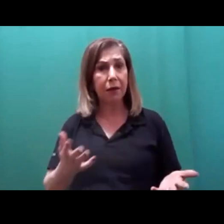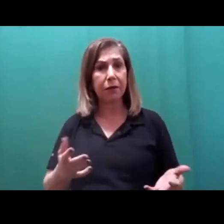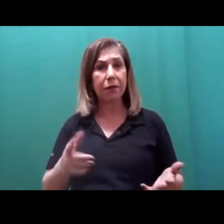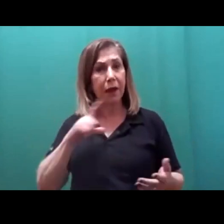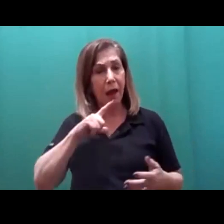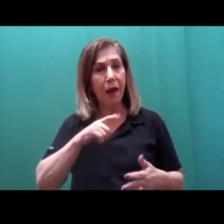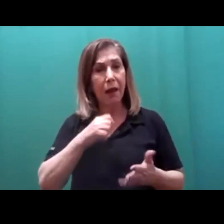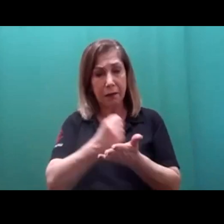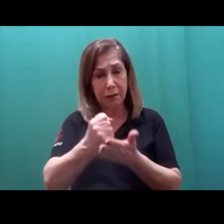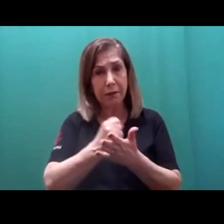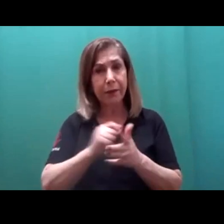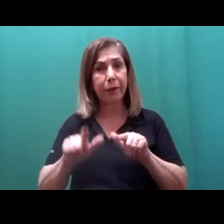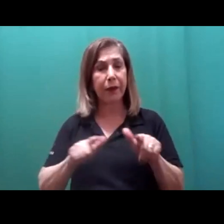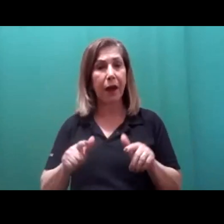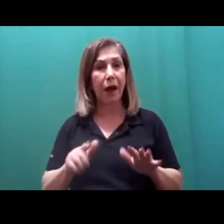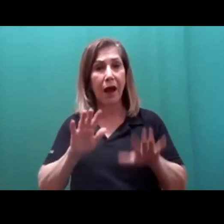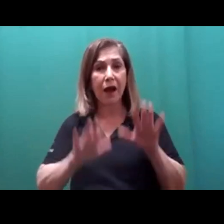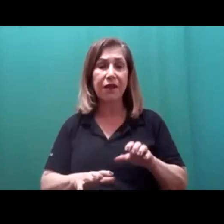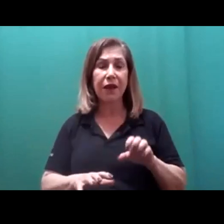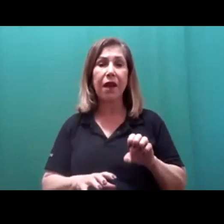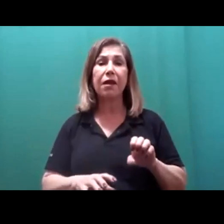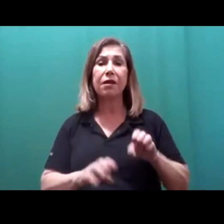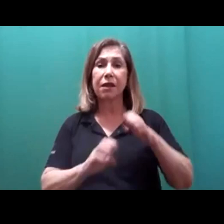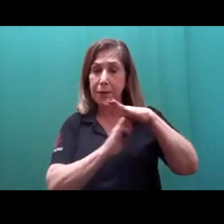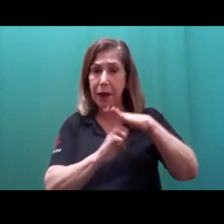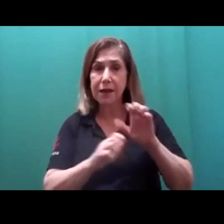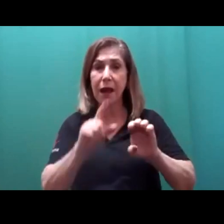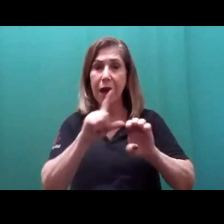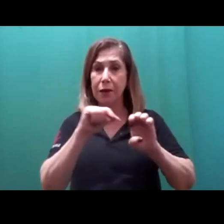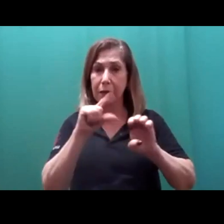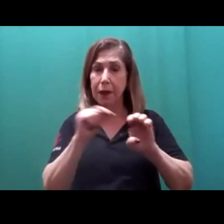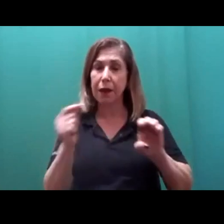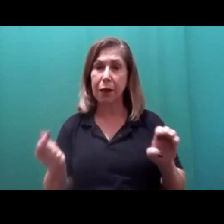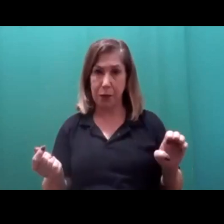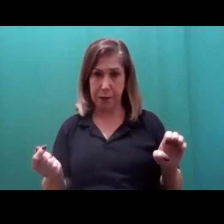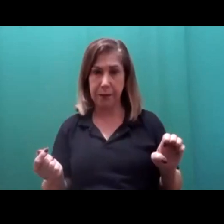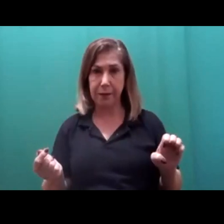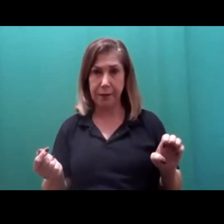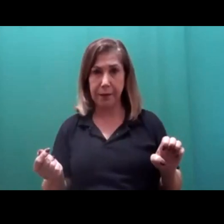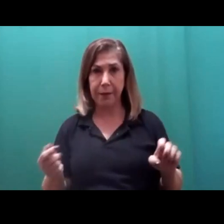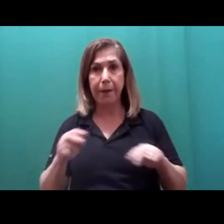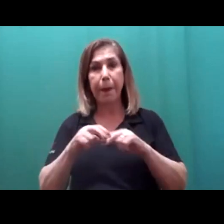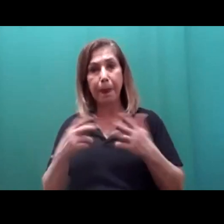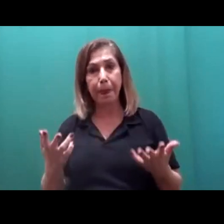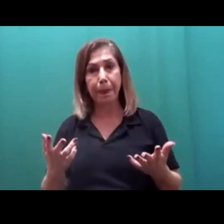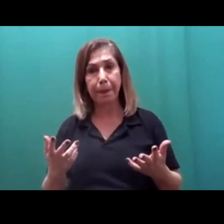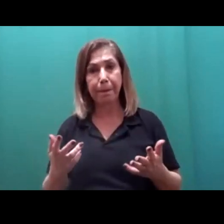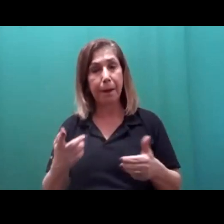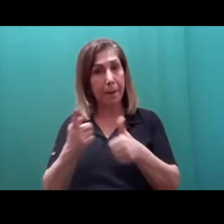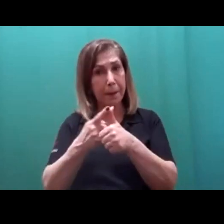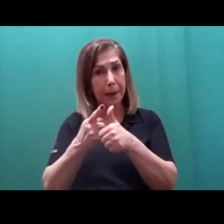trabalhadoras, às vezes como microempresárias. Então, você tem uma estrutura que a gente chama de... primeiro que a gente chama